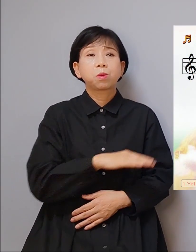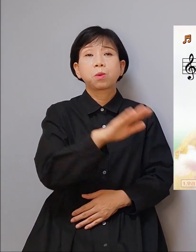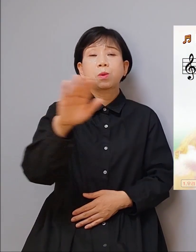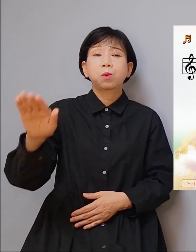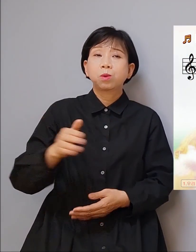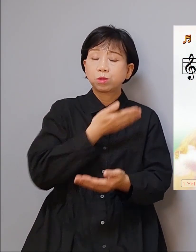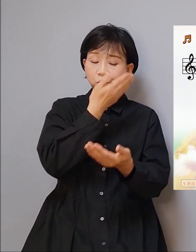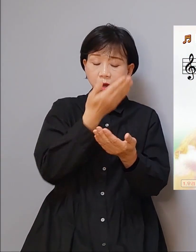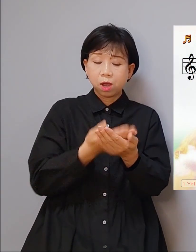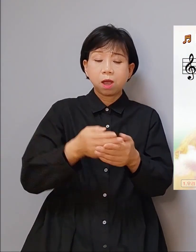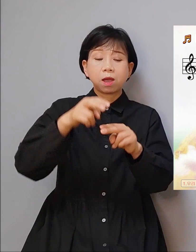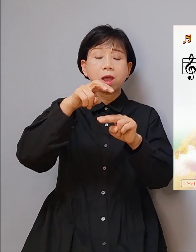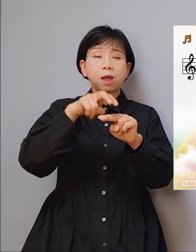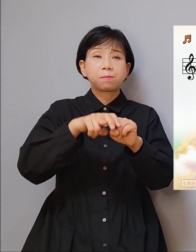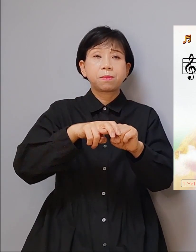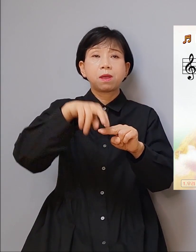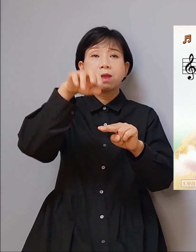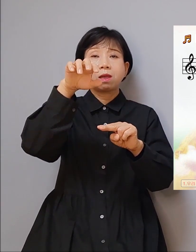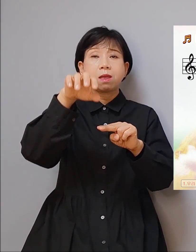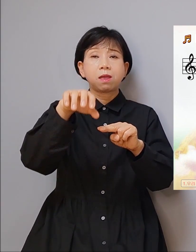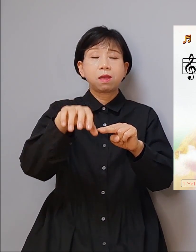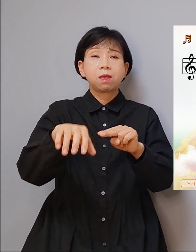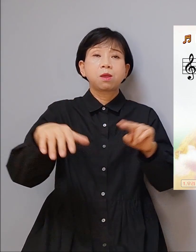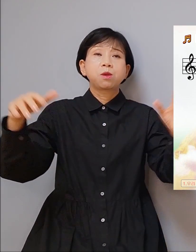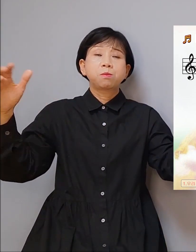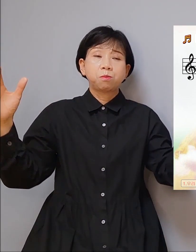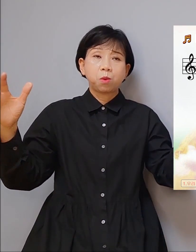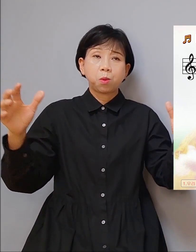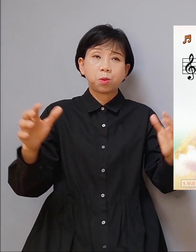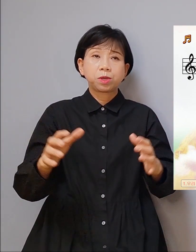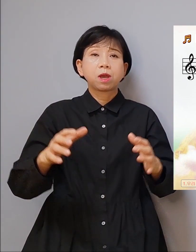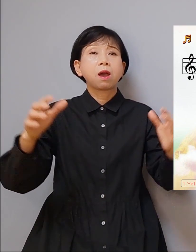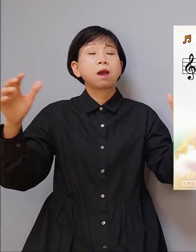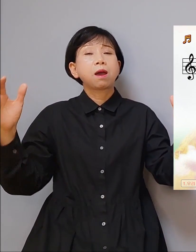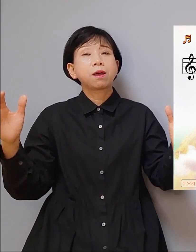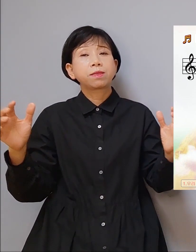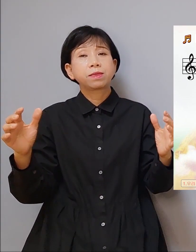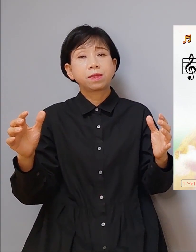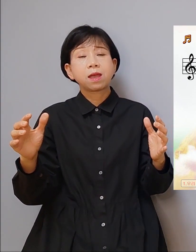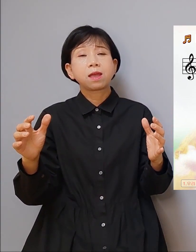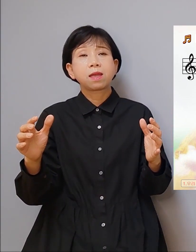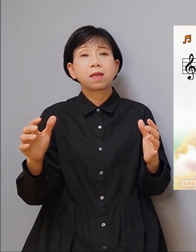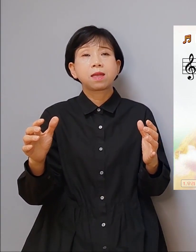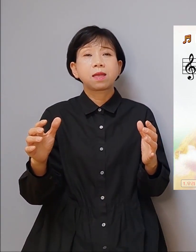우리 보좌 앞에